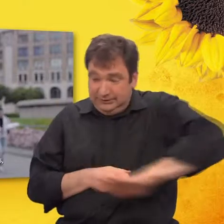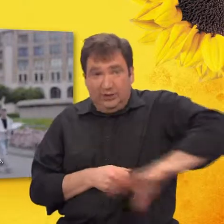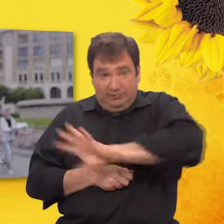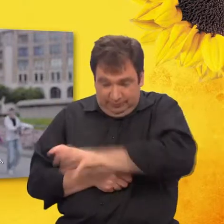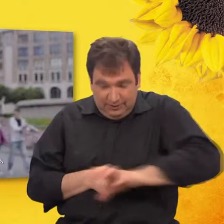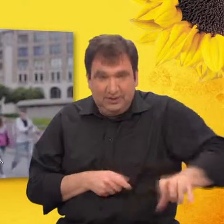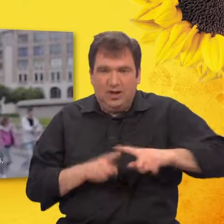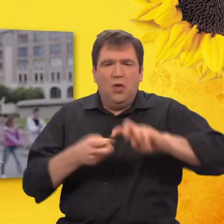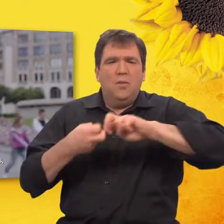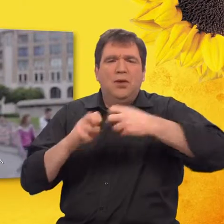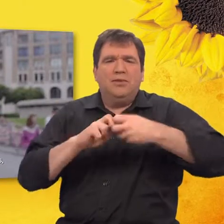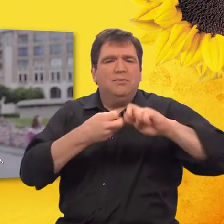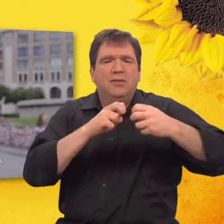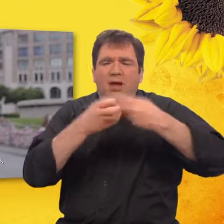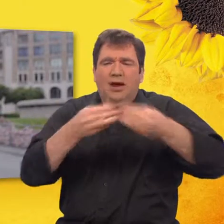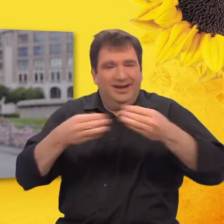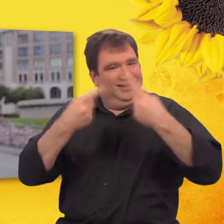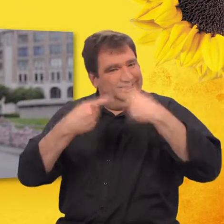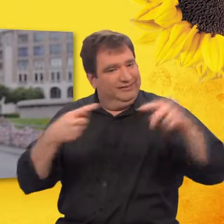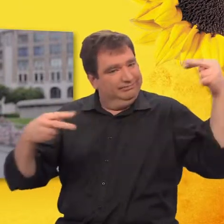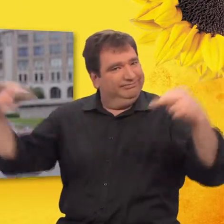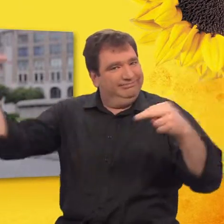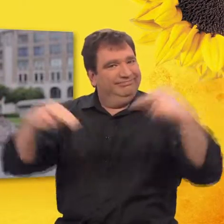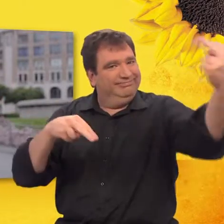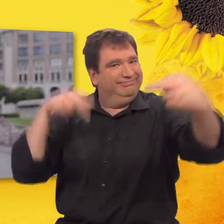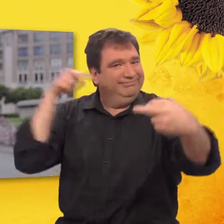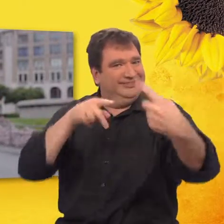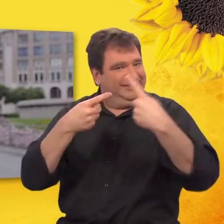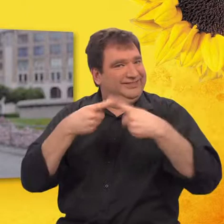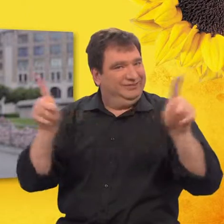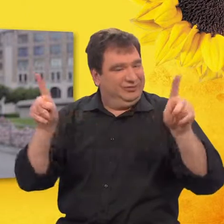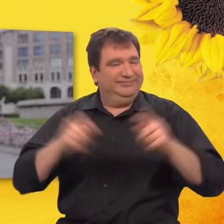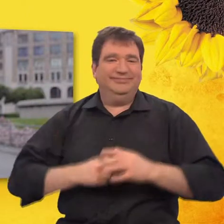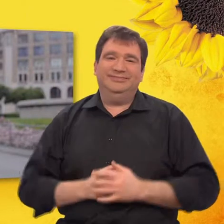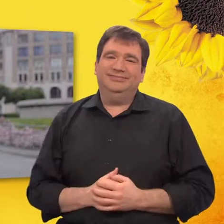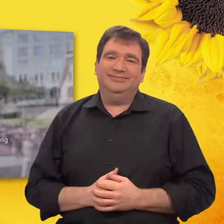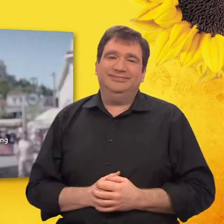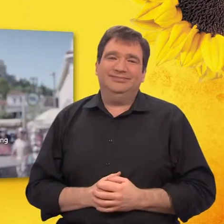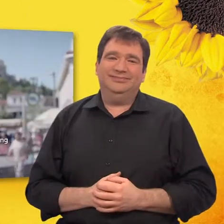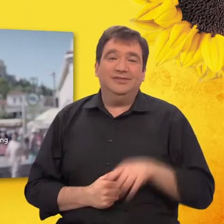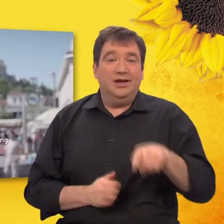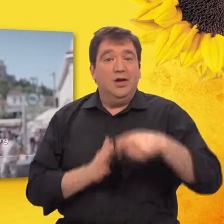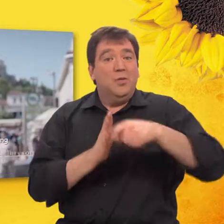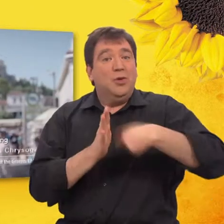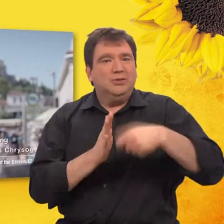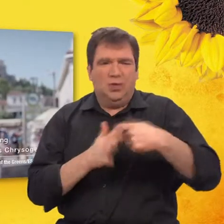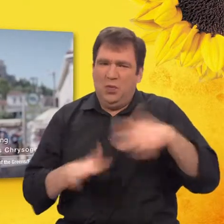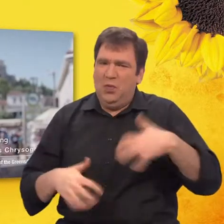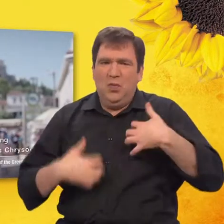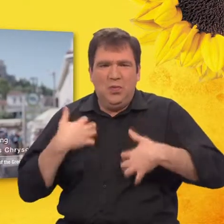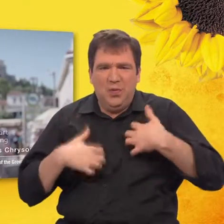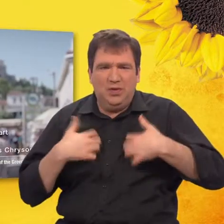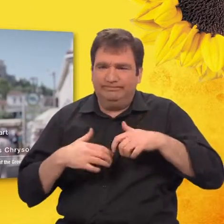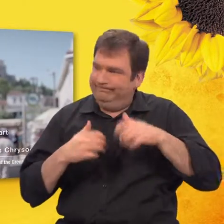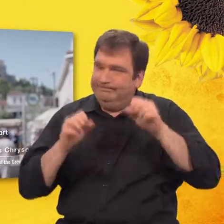países, la gente en los países del sur, para resolver el problema también desde otra perspectiva. Και το σχέδιο Οδυσσέας είναι πάρα πολύ